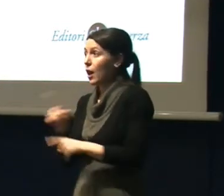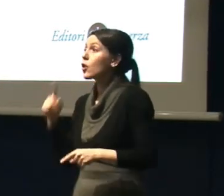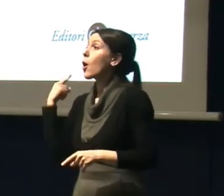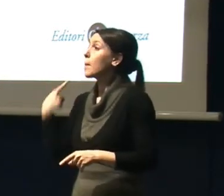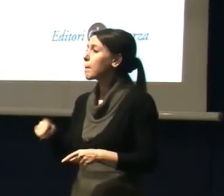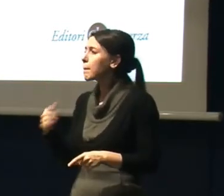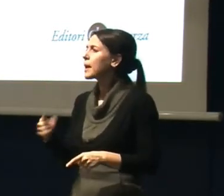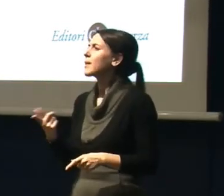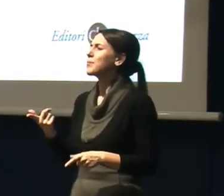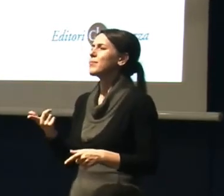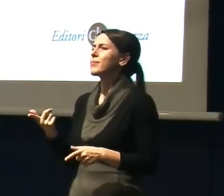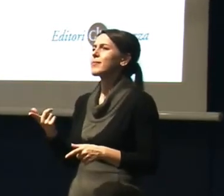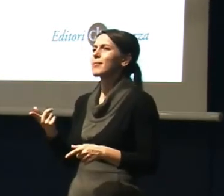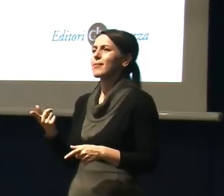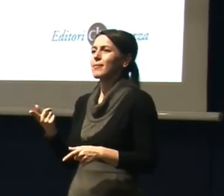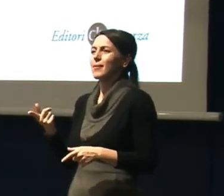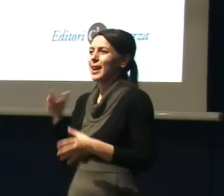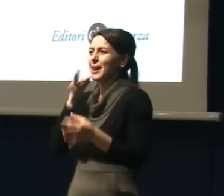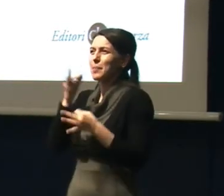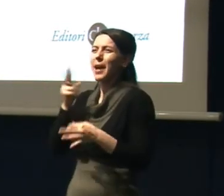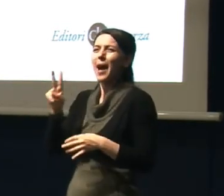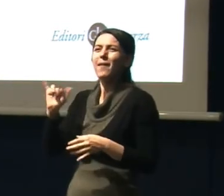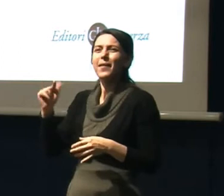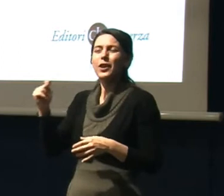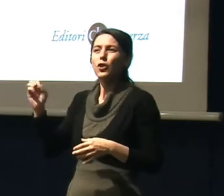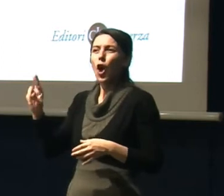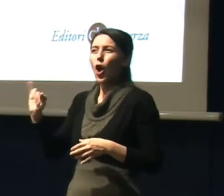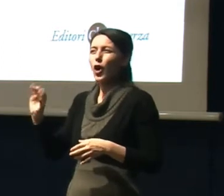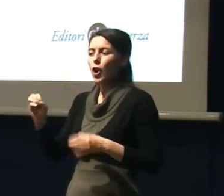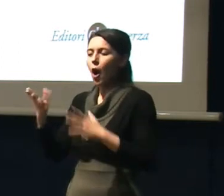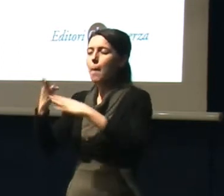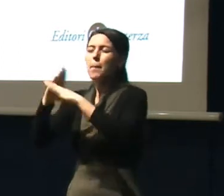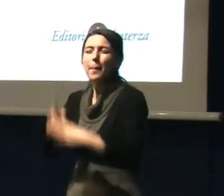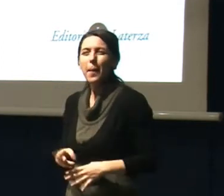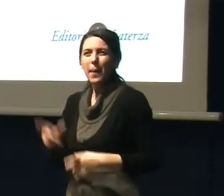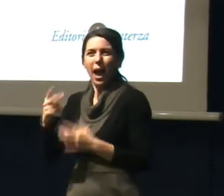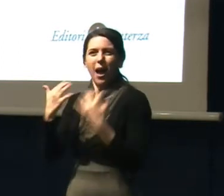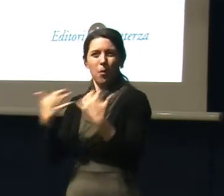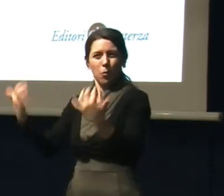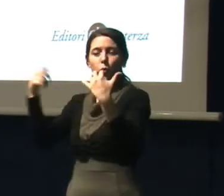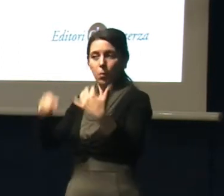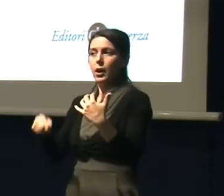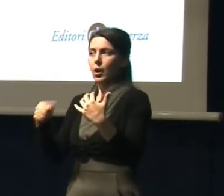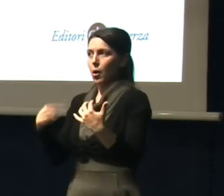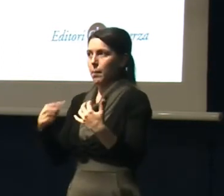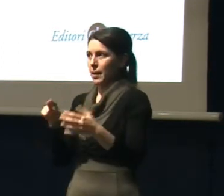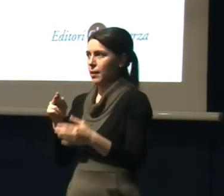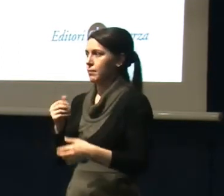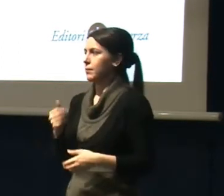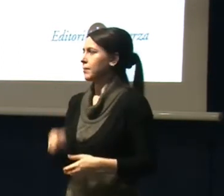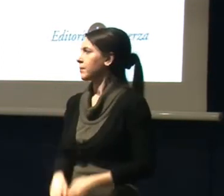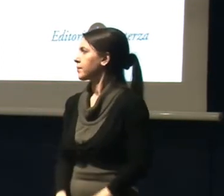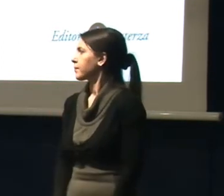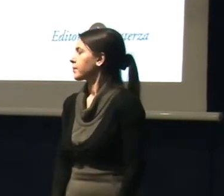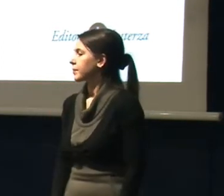c'è quella frammentazione di cui parla la vittoria di cui scrive in questo in questo libro scusa